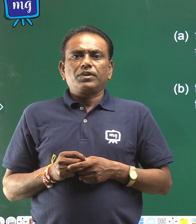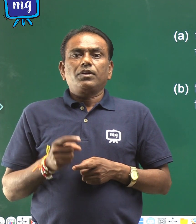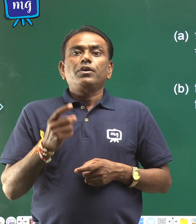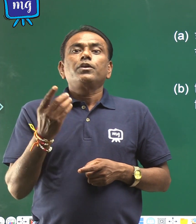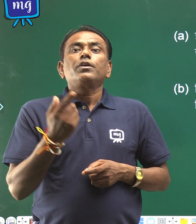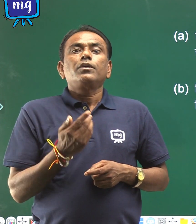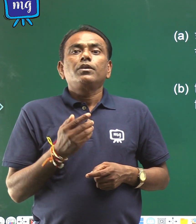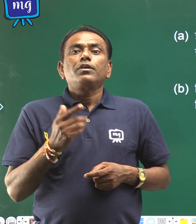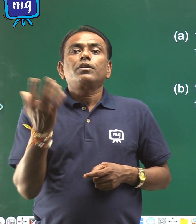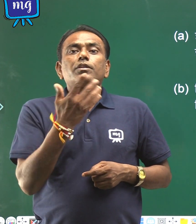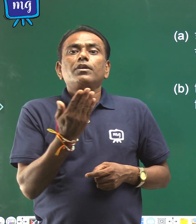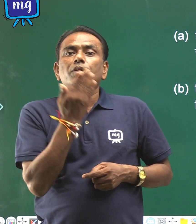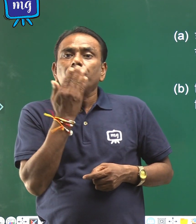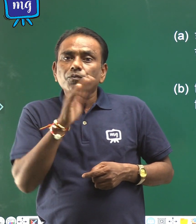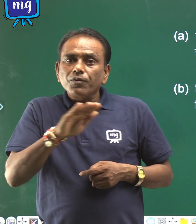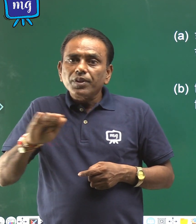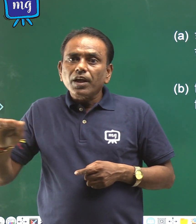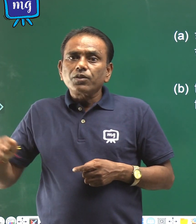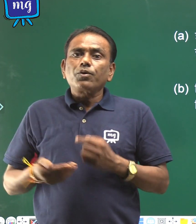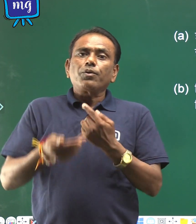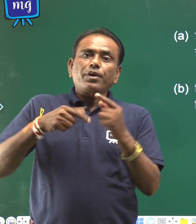कितने विद्यार्थियों ने